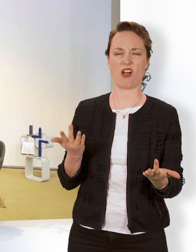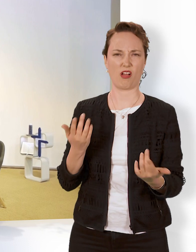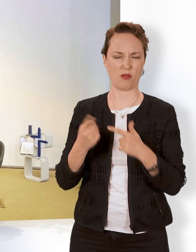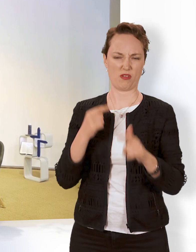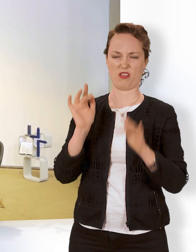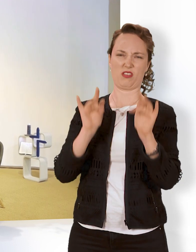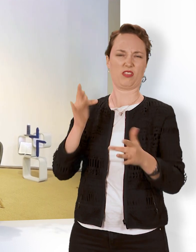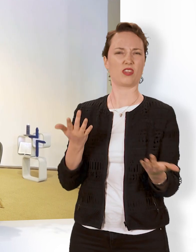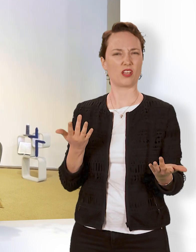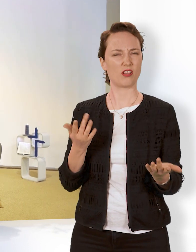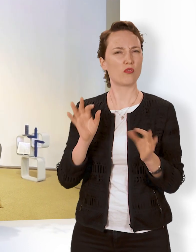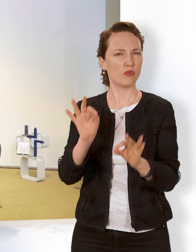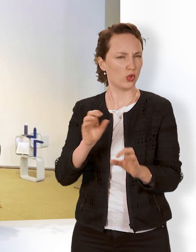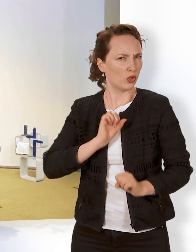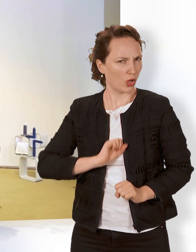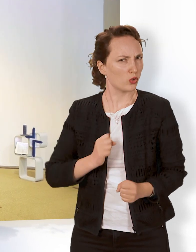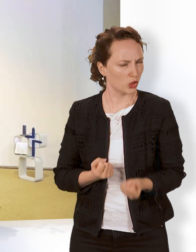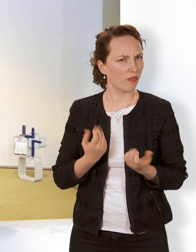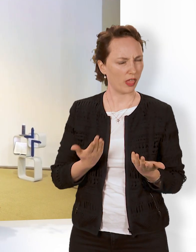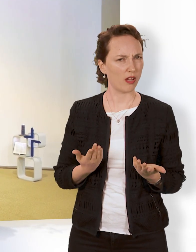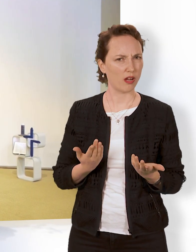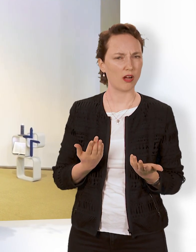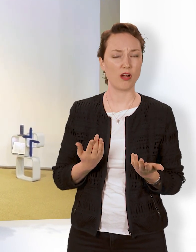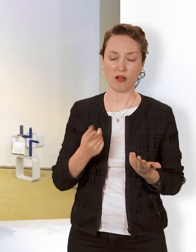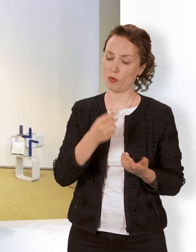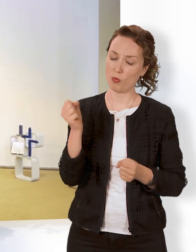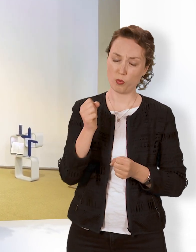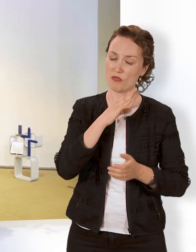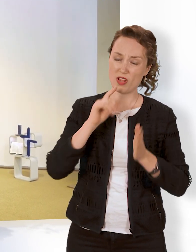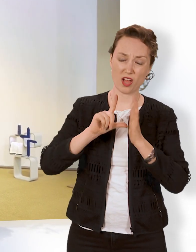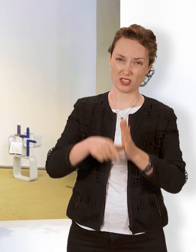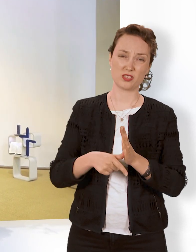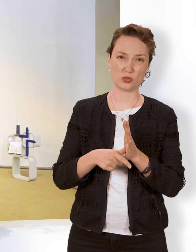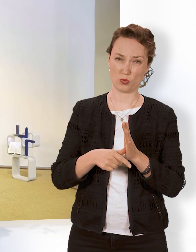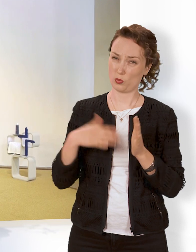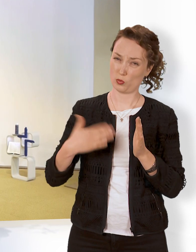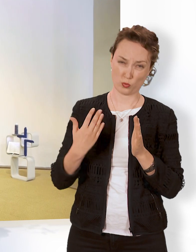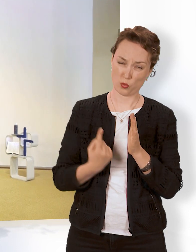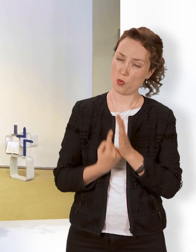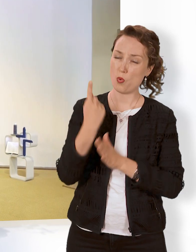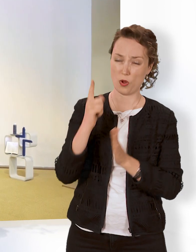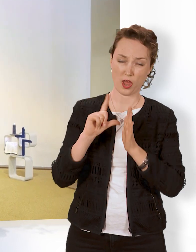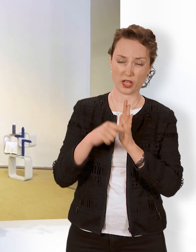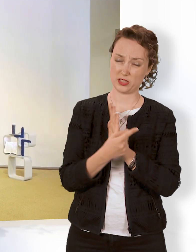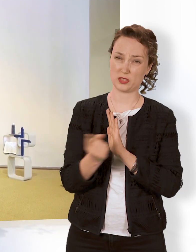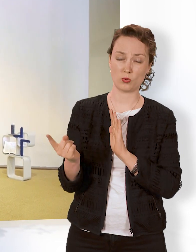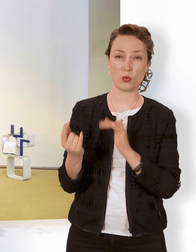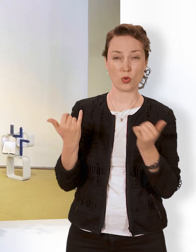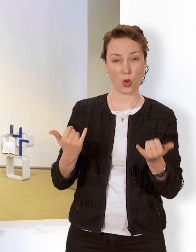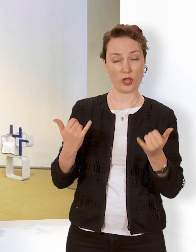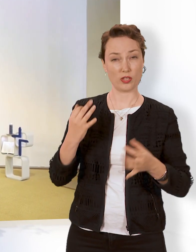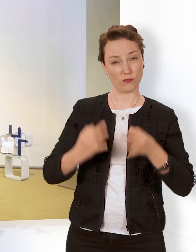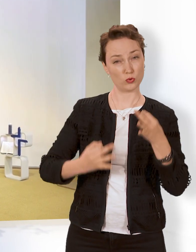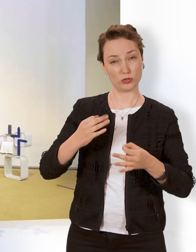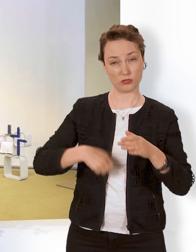Kritik zu erfahren. Mhm. Also die Jungs leisten schon einiges. Mhm. Die leisten sehr viel und das Level, auf dem